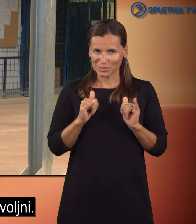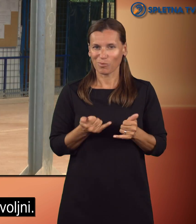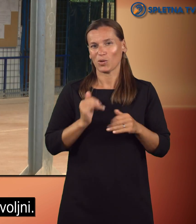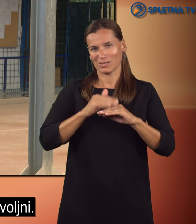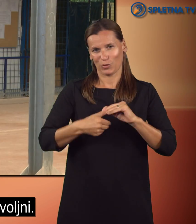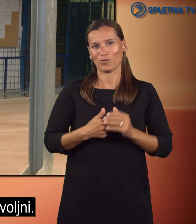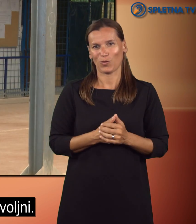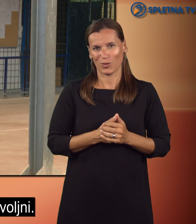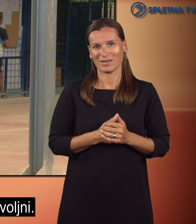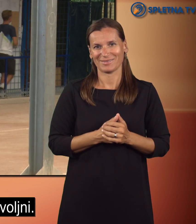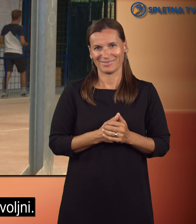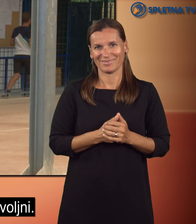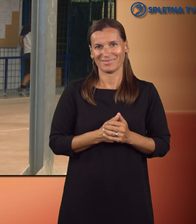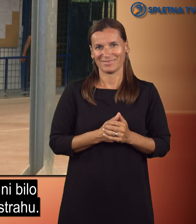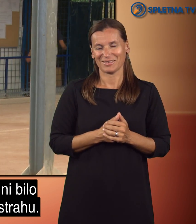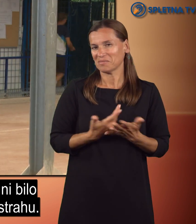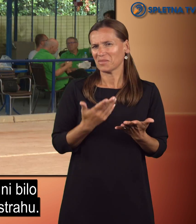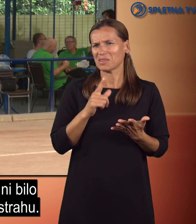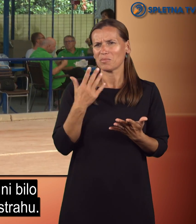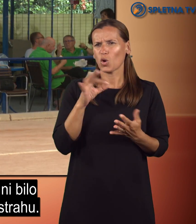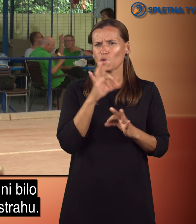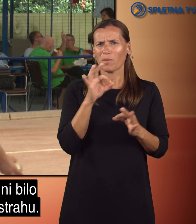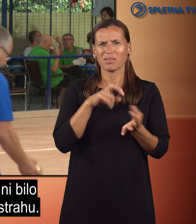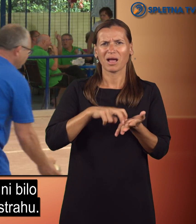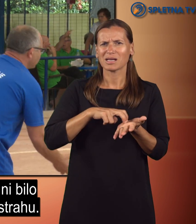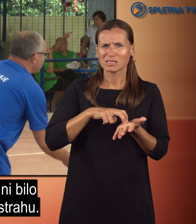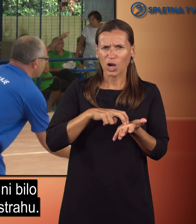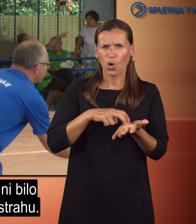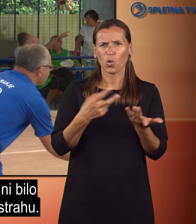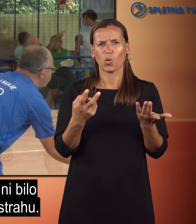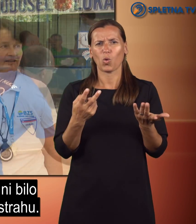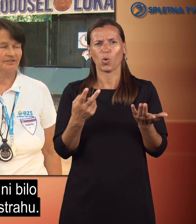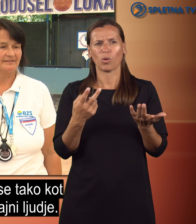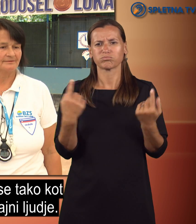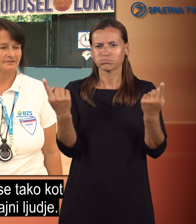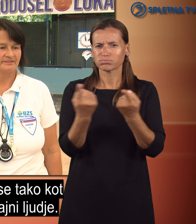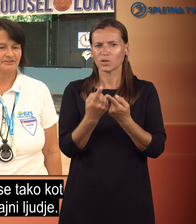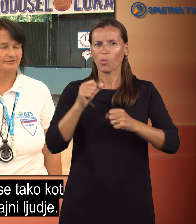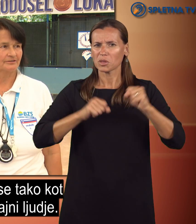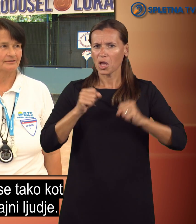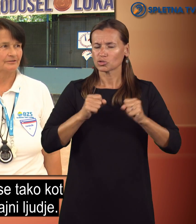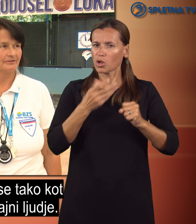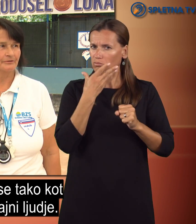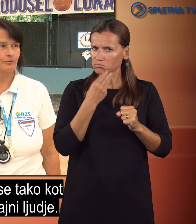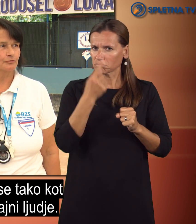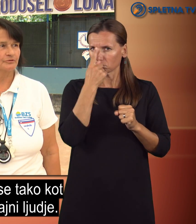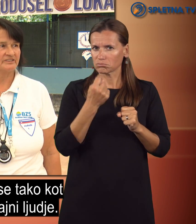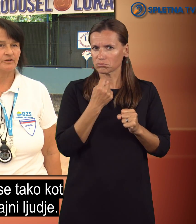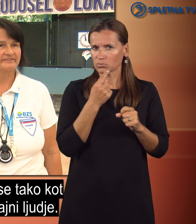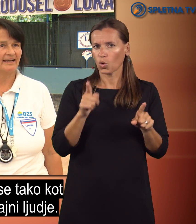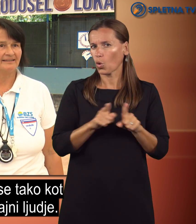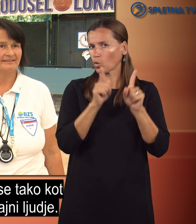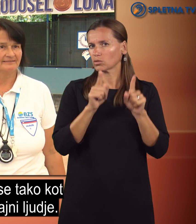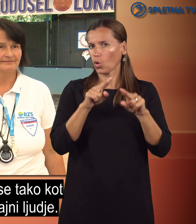Smo zadovoljni. Mislim, da ni nobenega straha bilo. Obnašali smo se čisto, kot